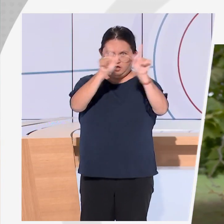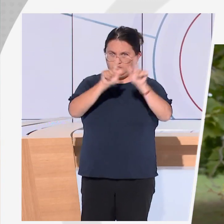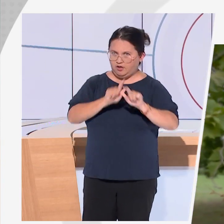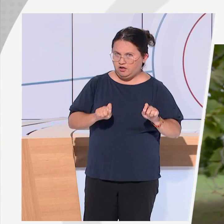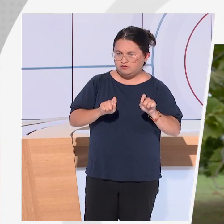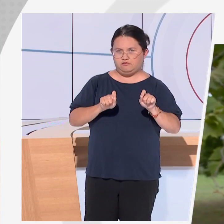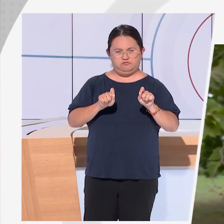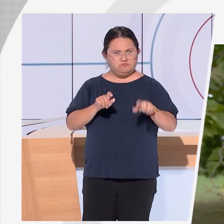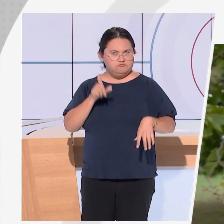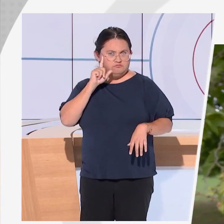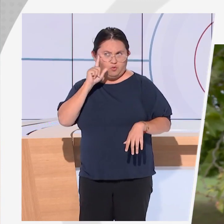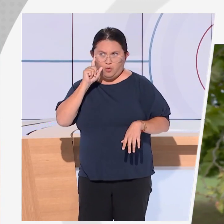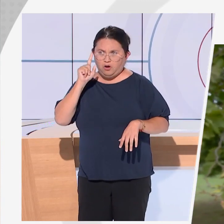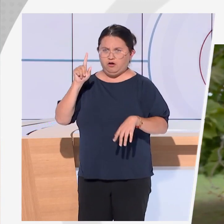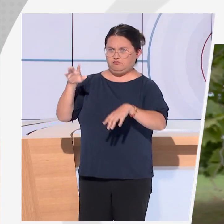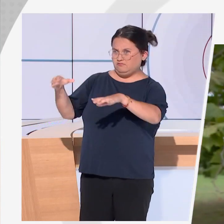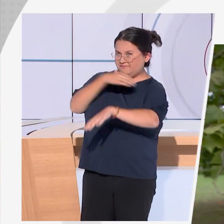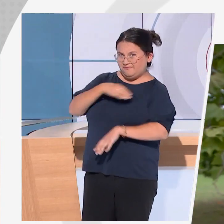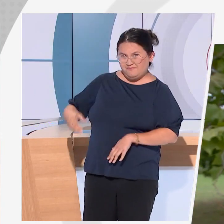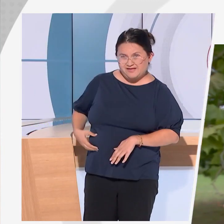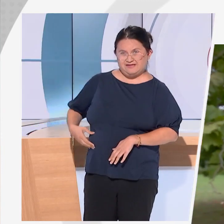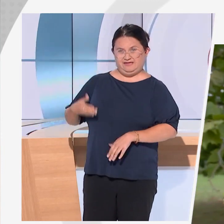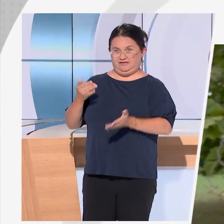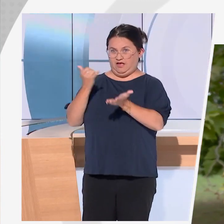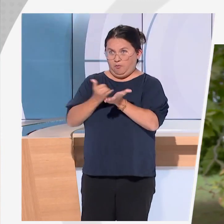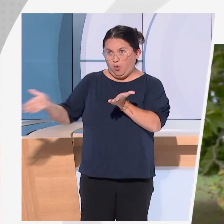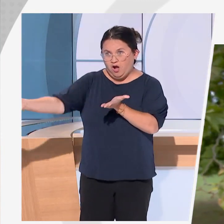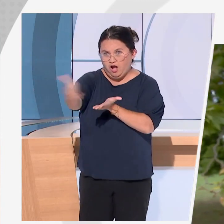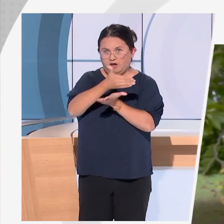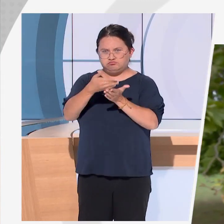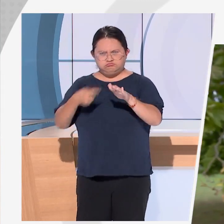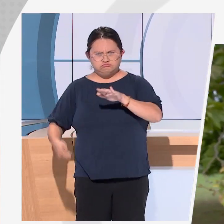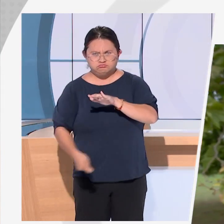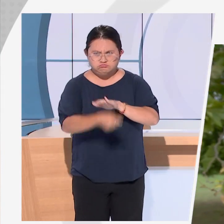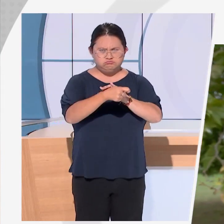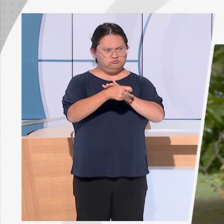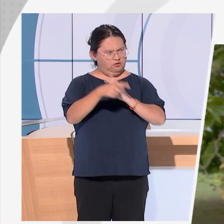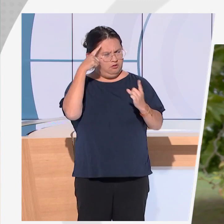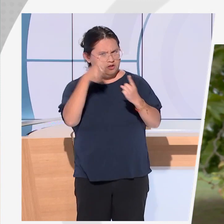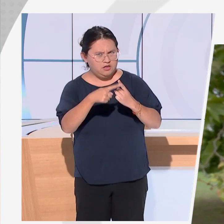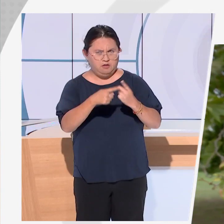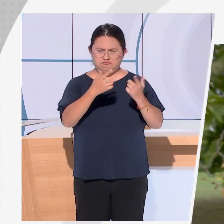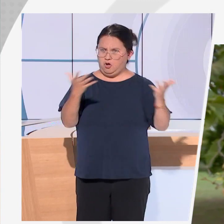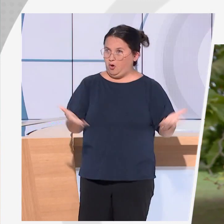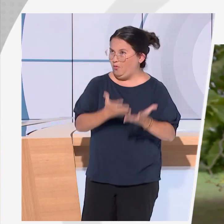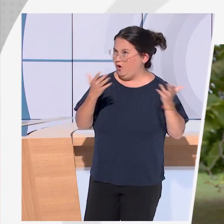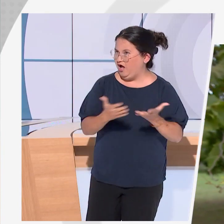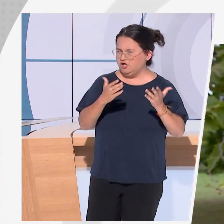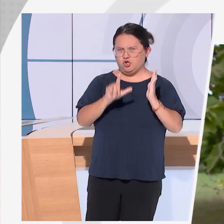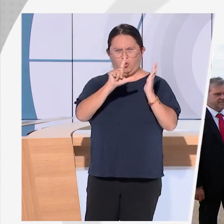collectivité locale financerait avec de l'argent public une incitation à commettre éventuellement des actes